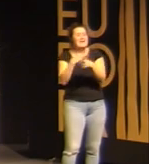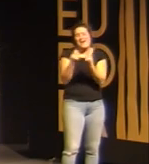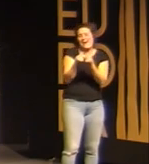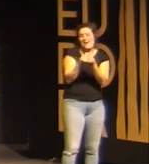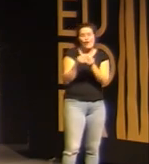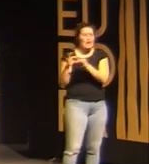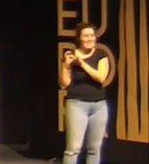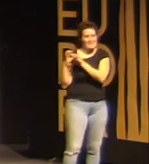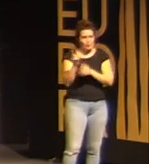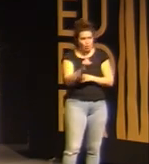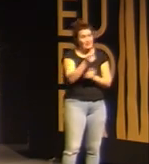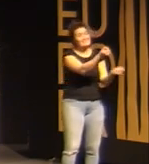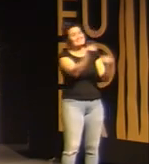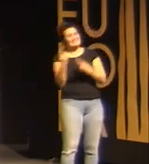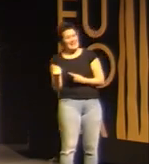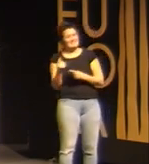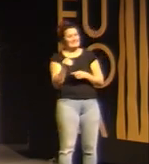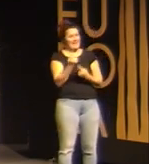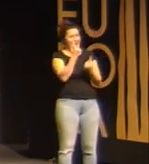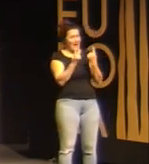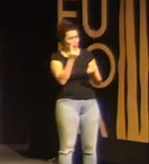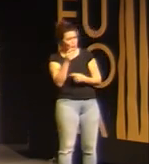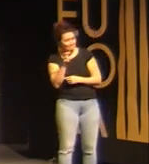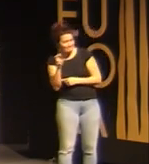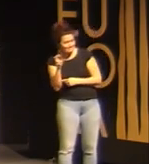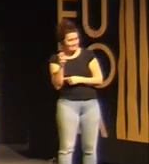afinidad tráete algún de mentor